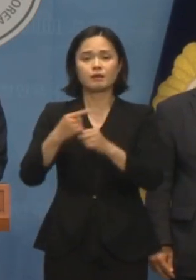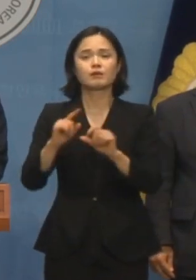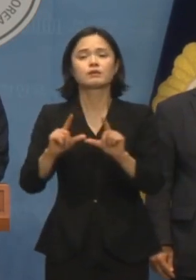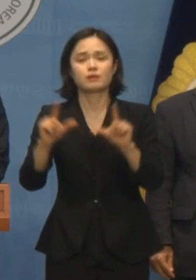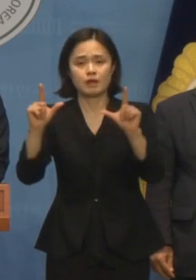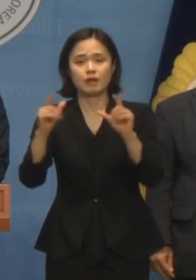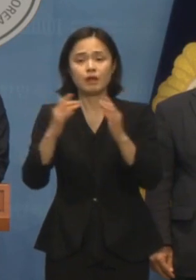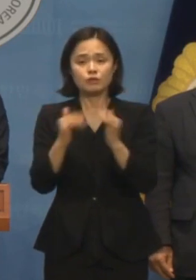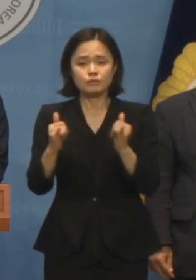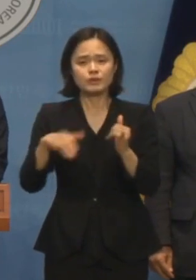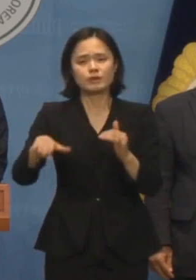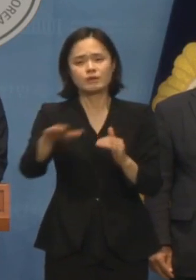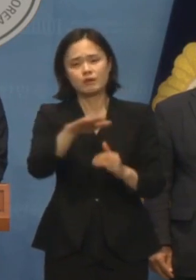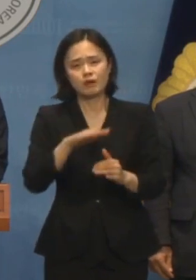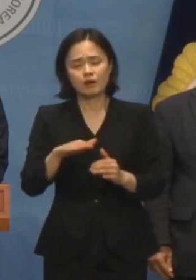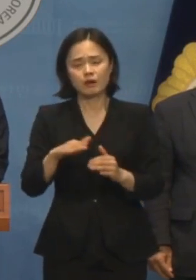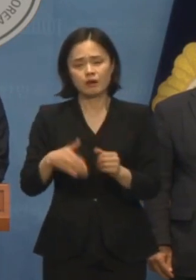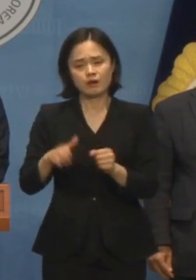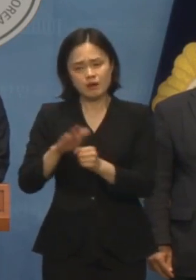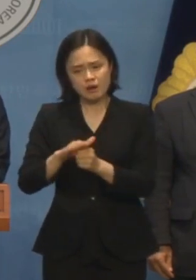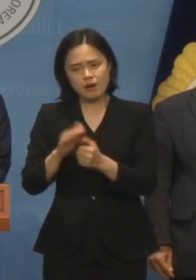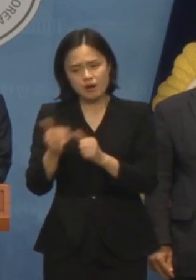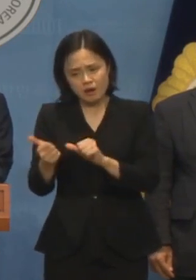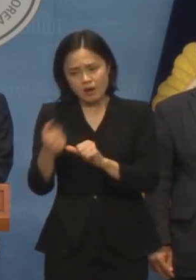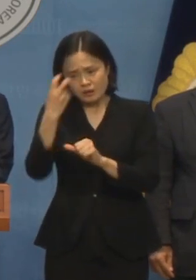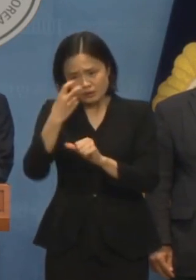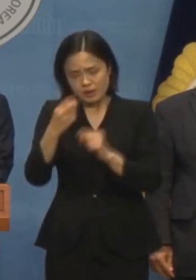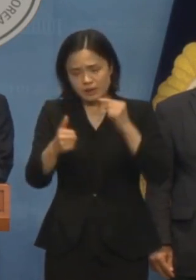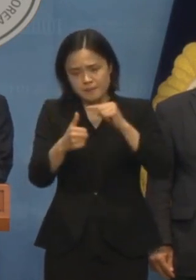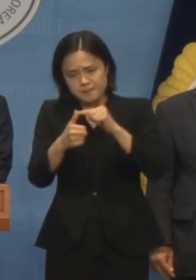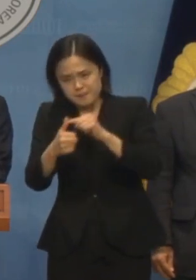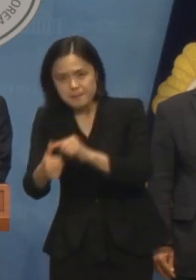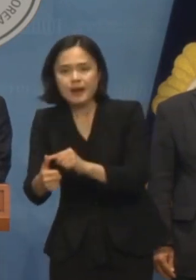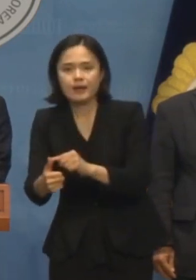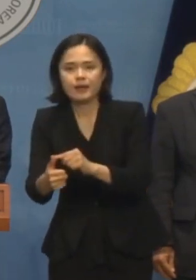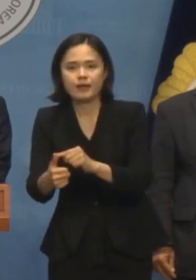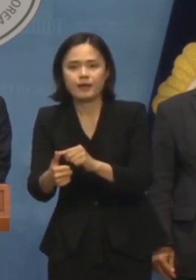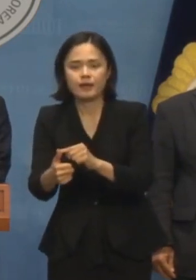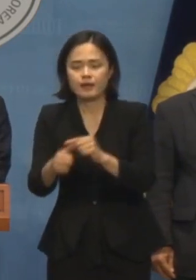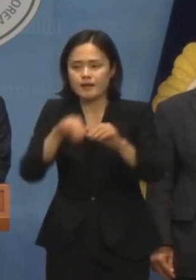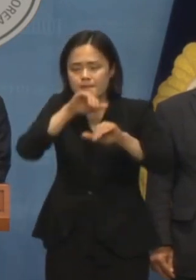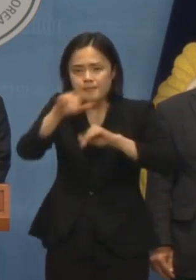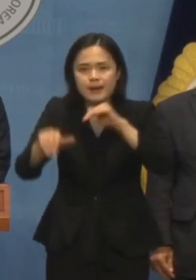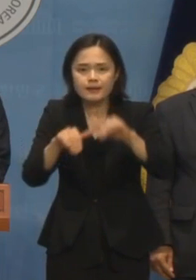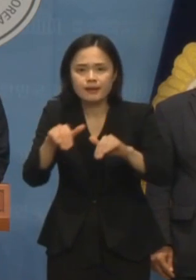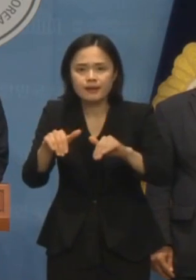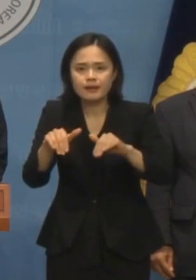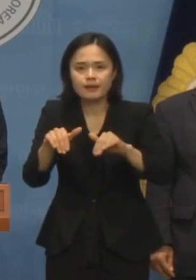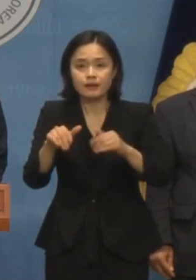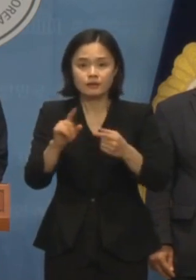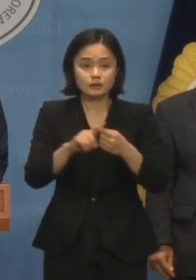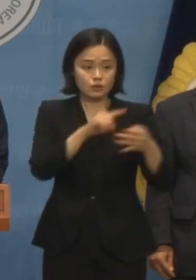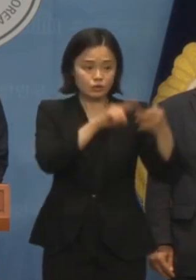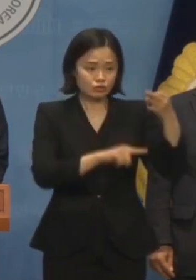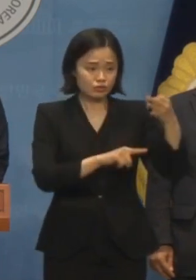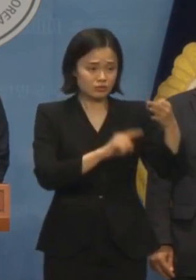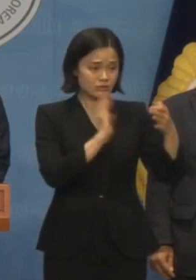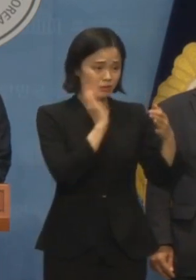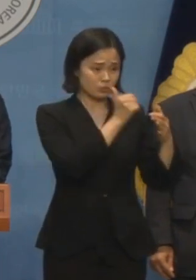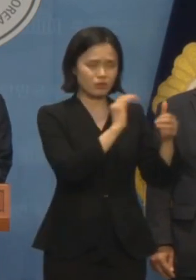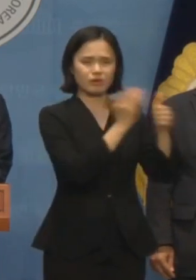집중된 순직해병 수사협 청문회를 방해하여 윤 대통령과 범죄자를 지킬 것이 아니라 국민 앞에